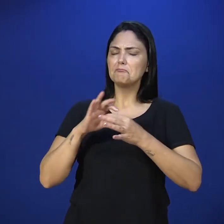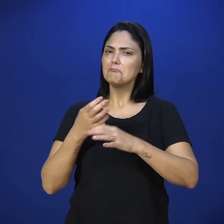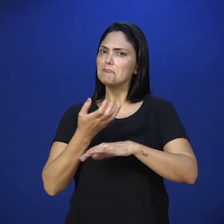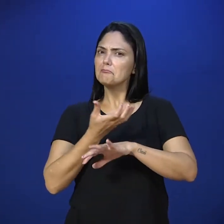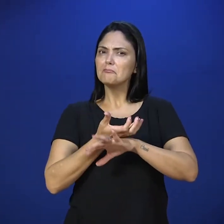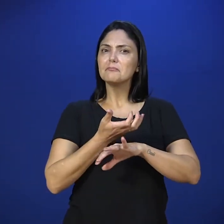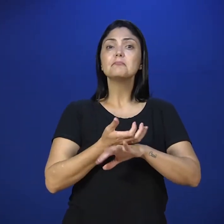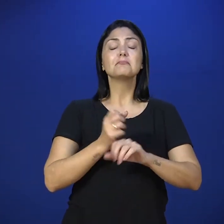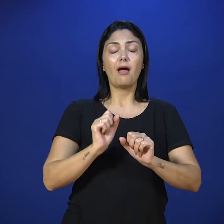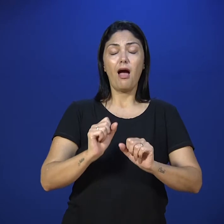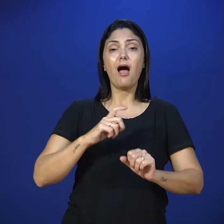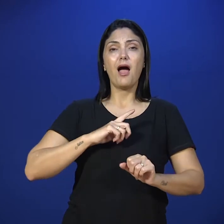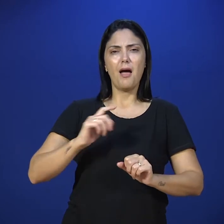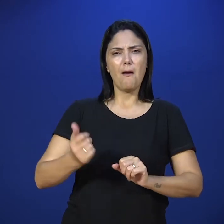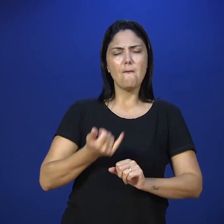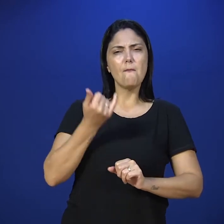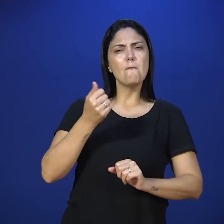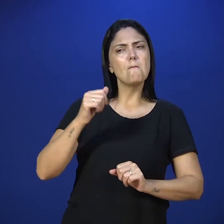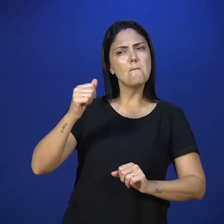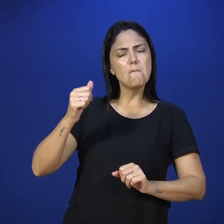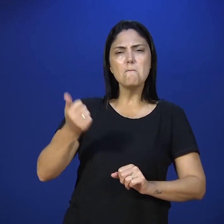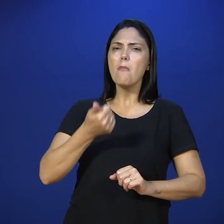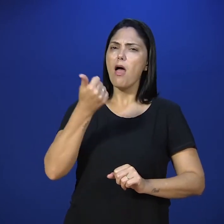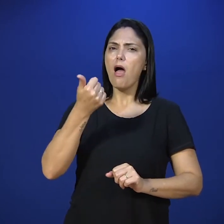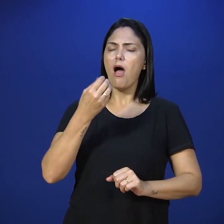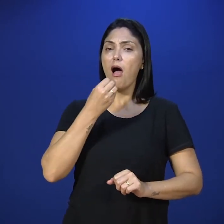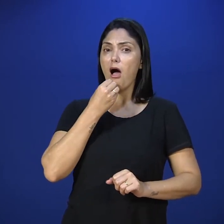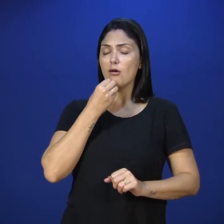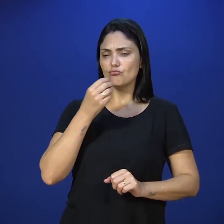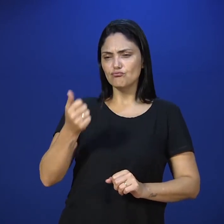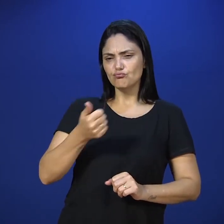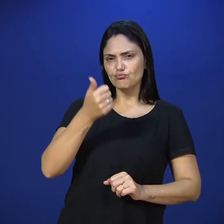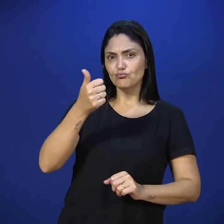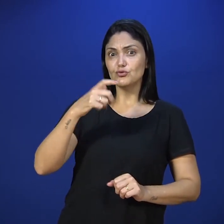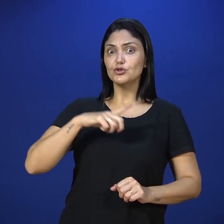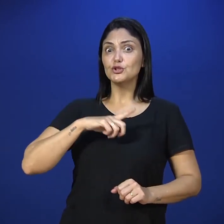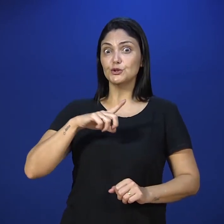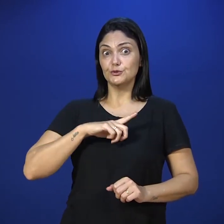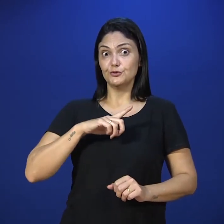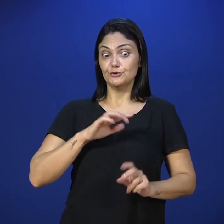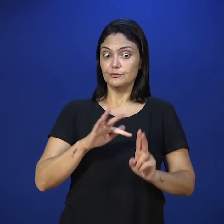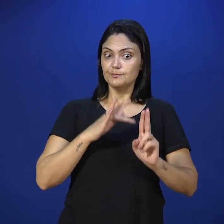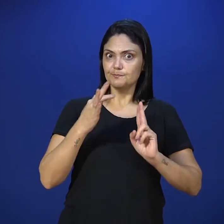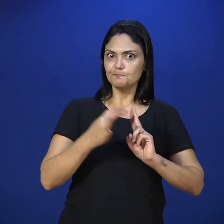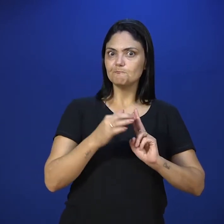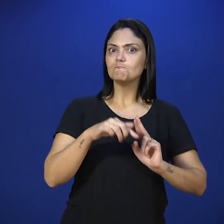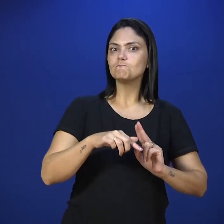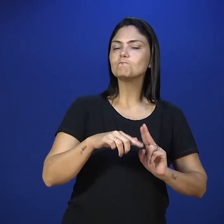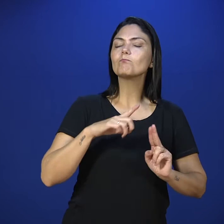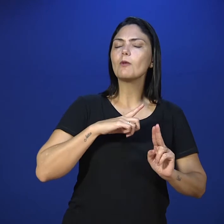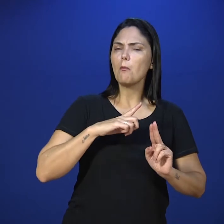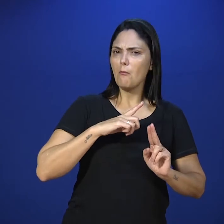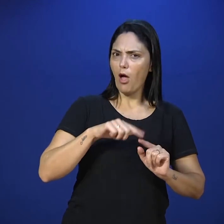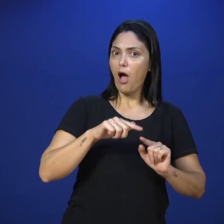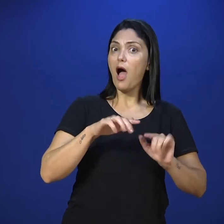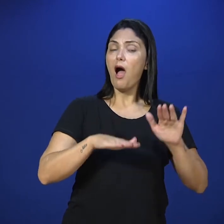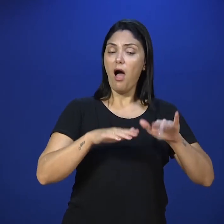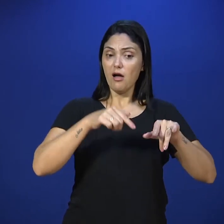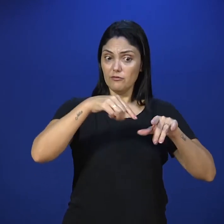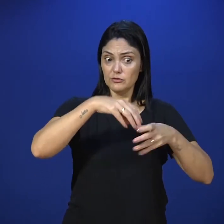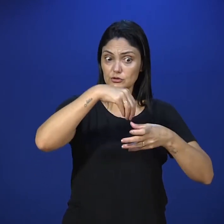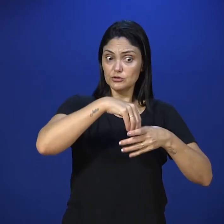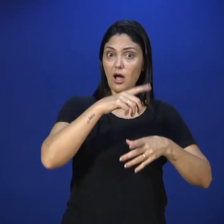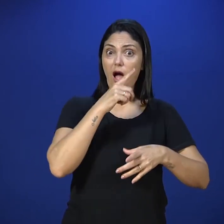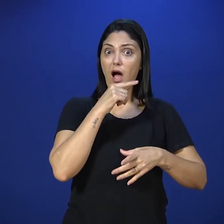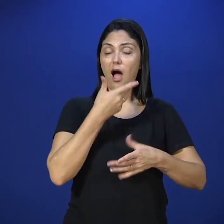curriculares, para melhor aproveitamento acadêmico ou necessidade institucional, poderá ter aulas aos sábados